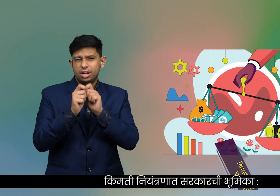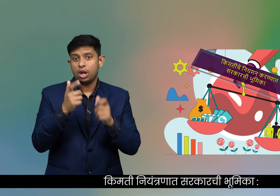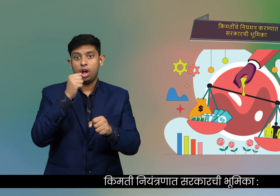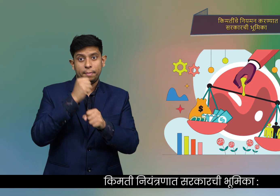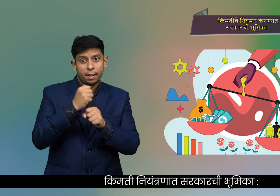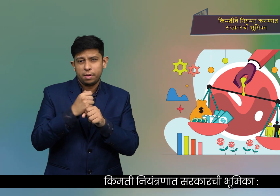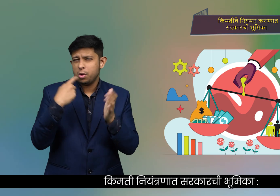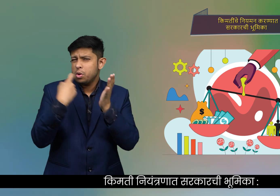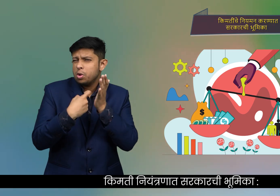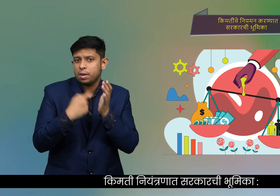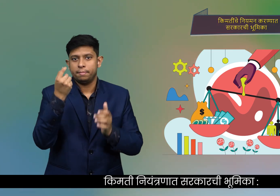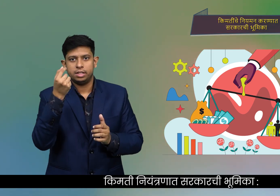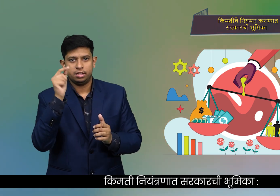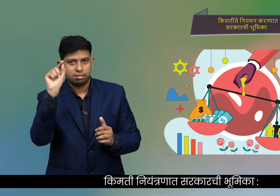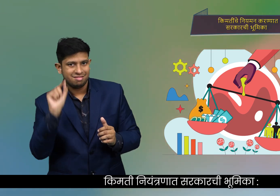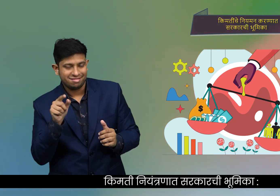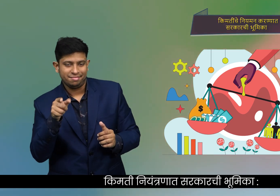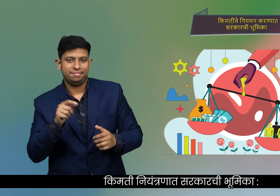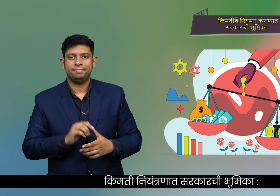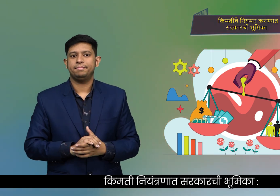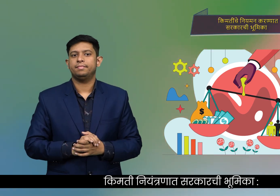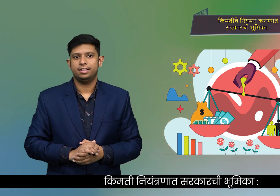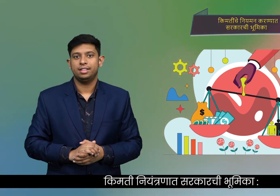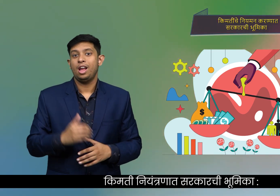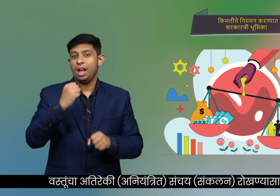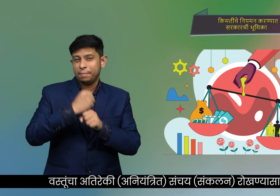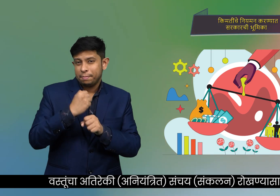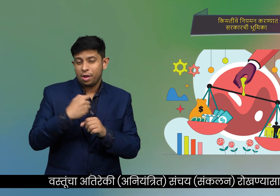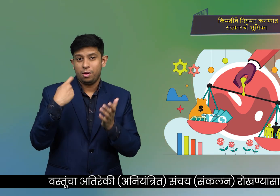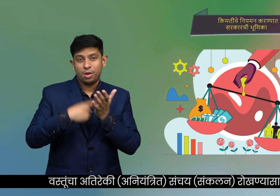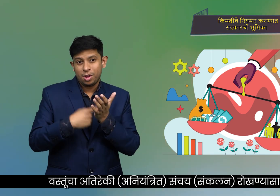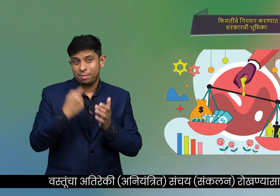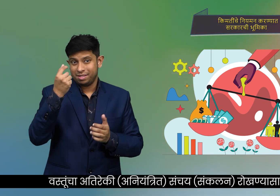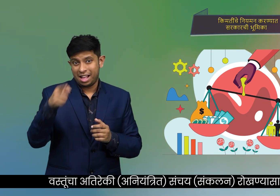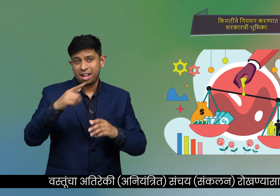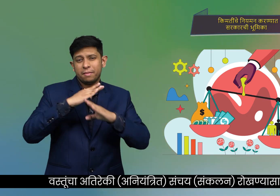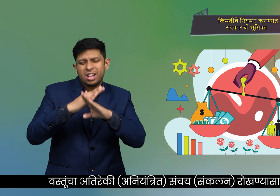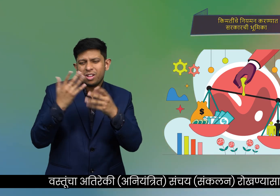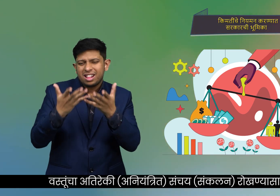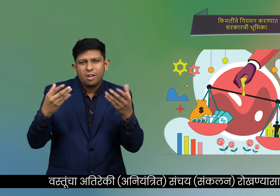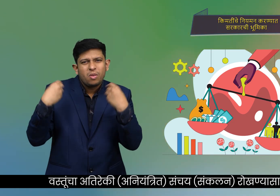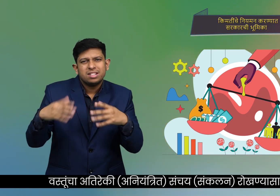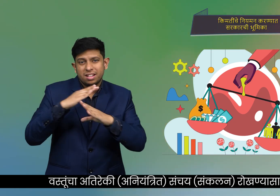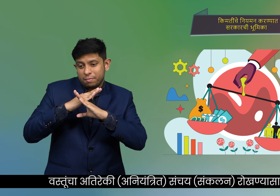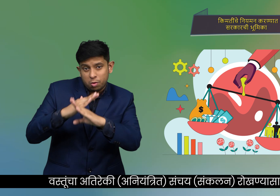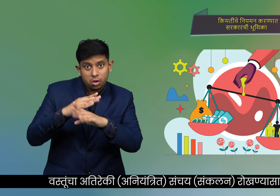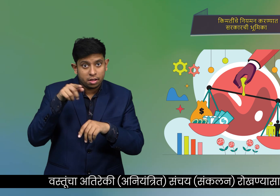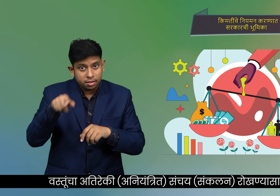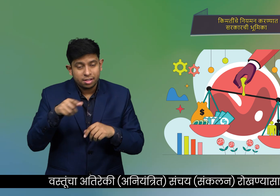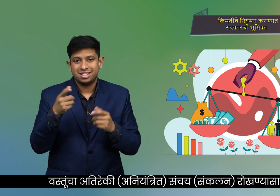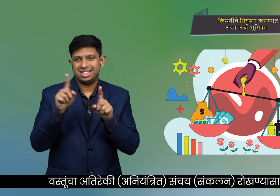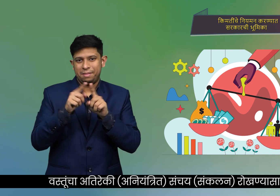किंमती नियंत्रणात सरकारची भूमिका. वस्तूंचा अतिरेकी अनियंत्रित